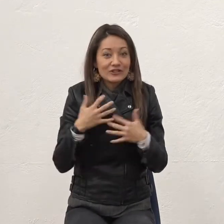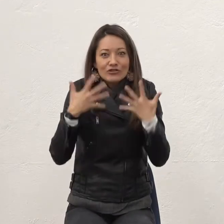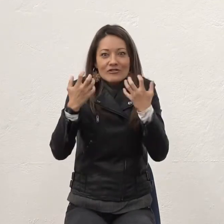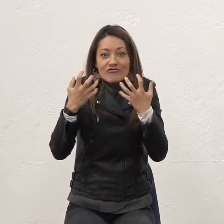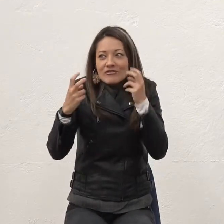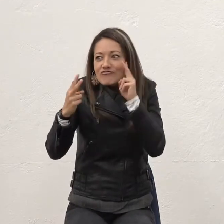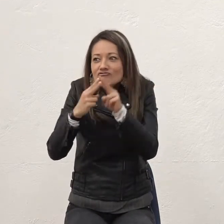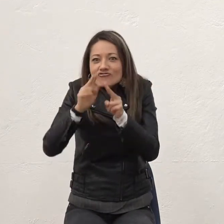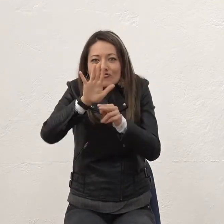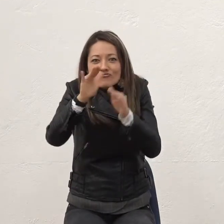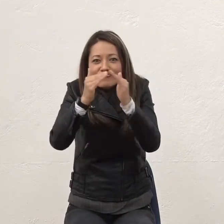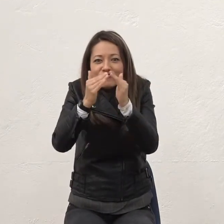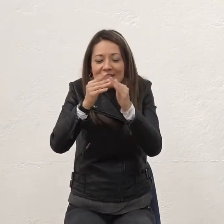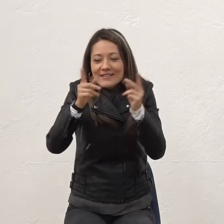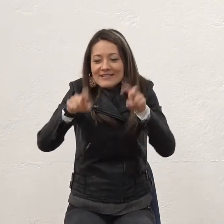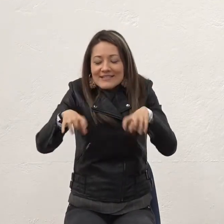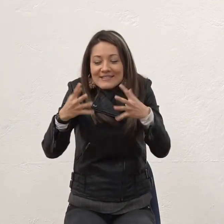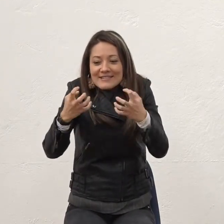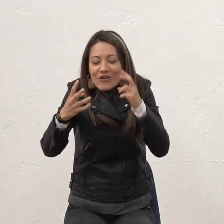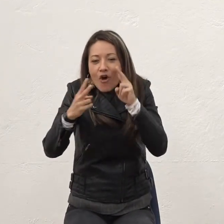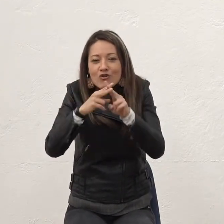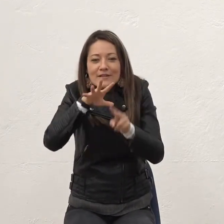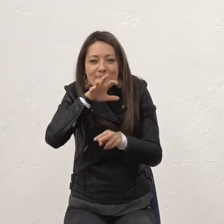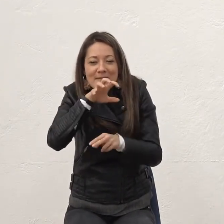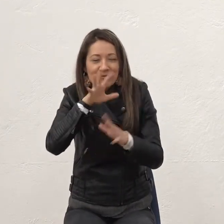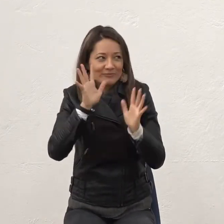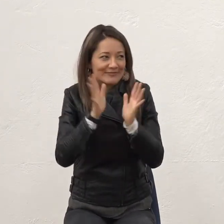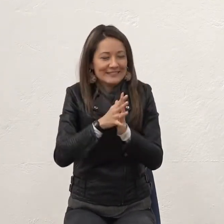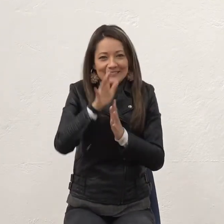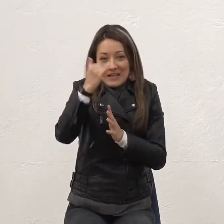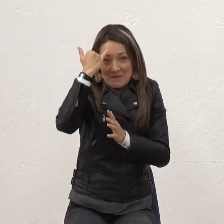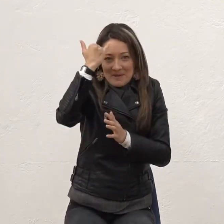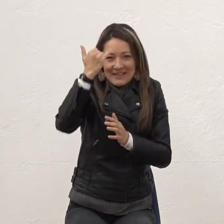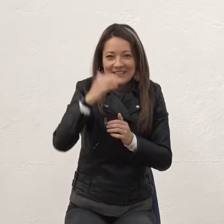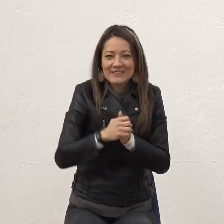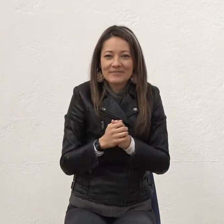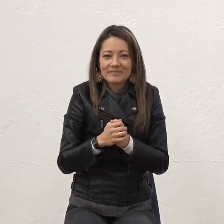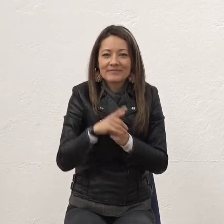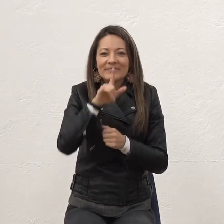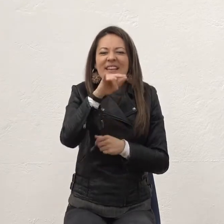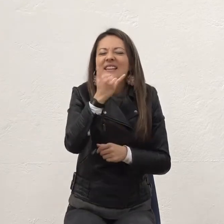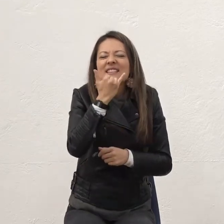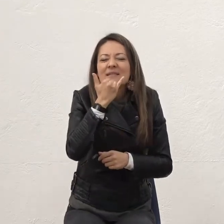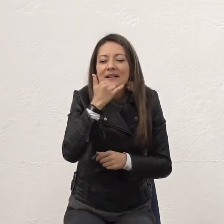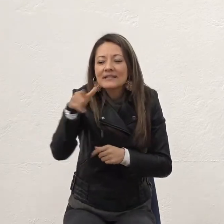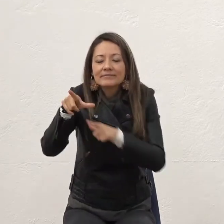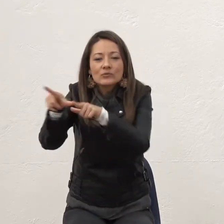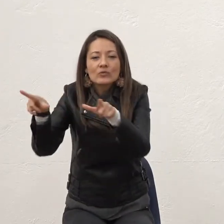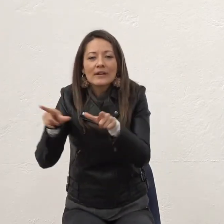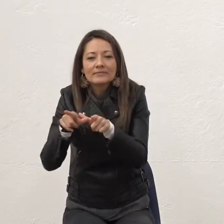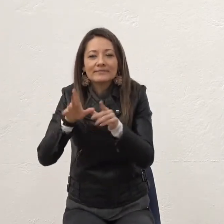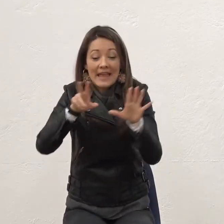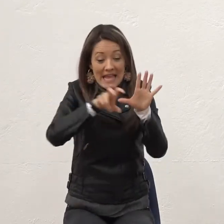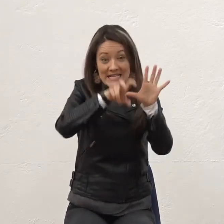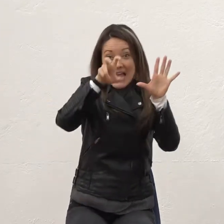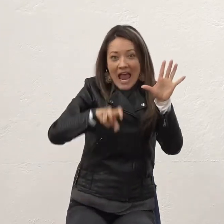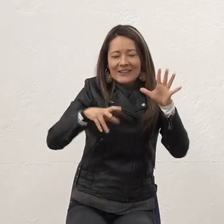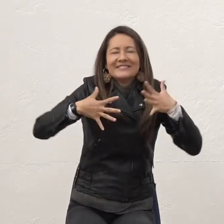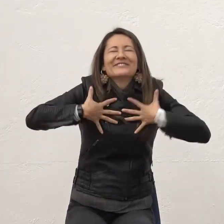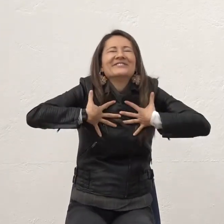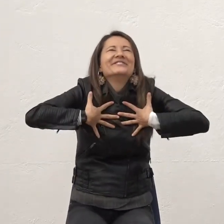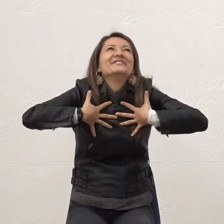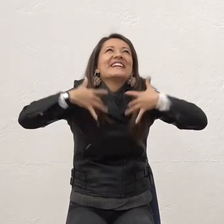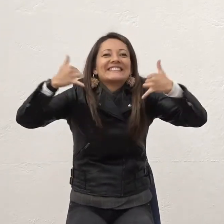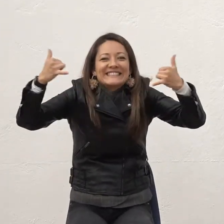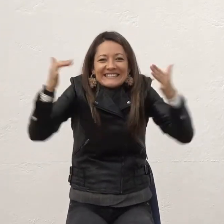la casa y el perrito. Entonces imagínate, ¿y qué estaba pasando allí? Pues Zaqueo feliz,